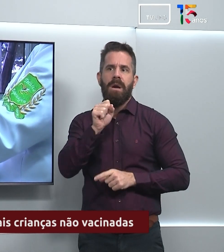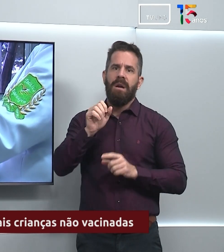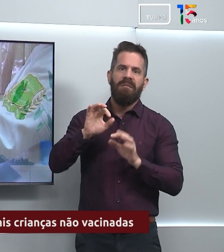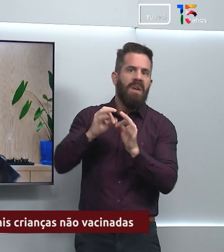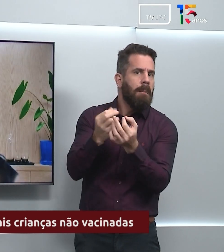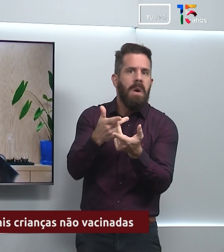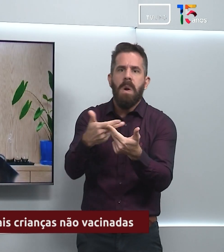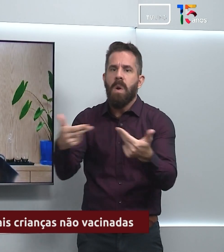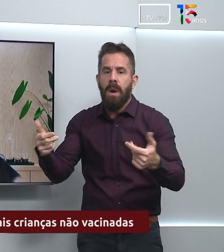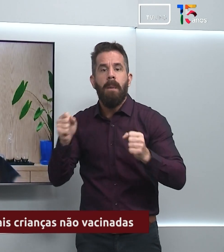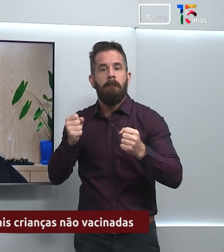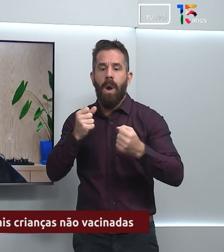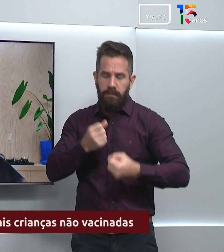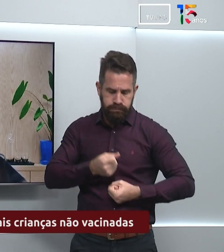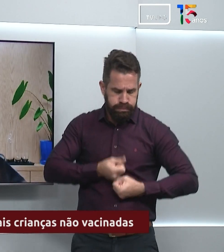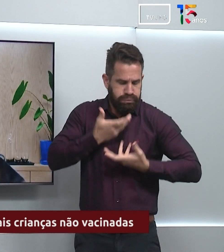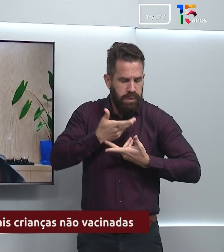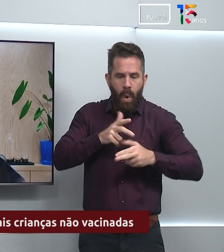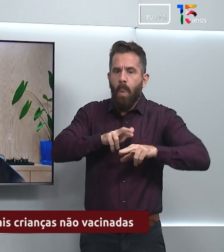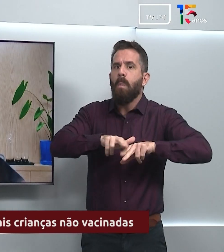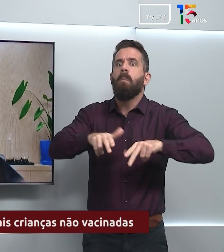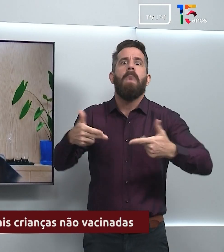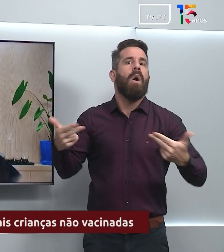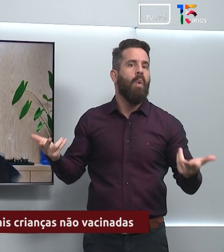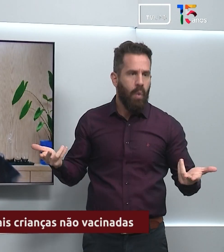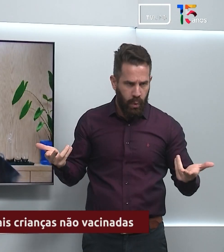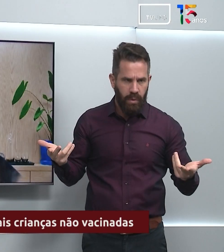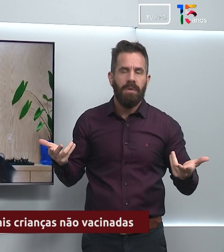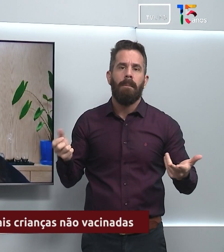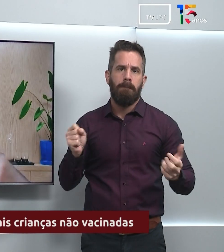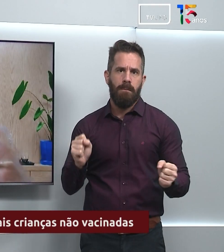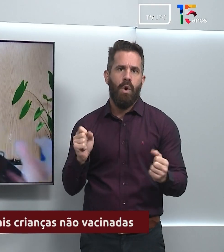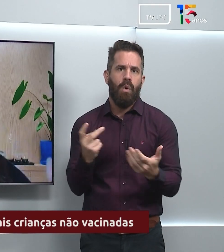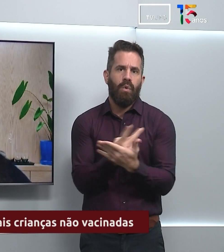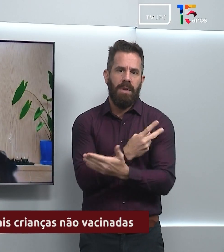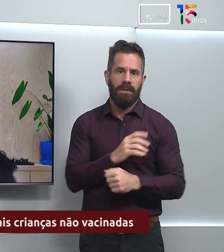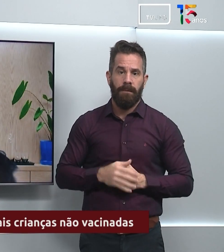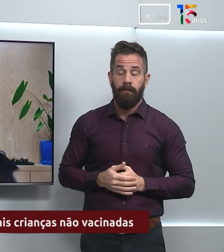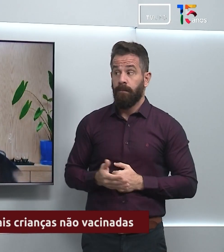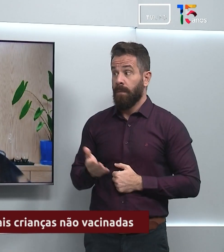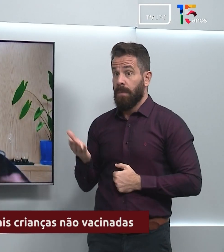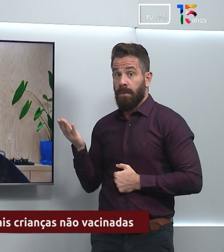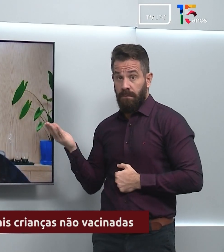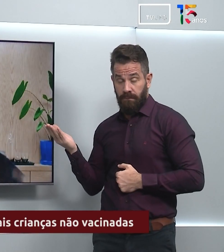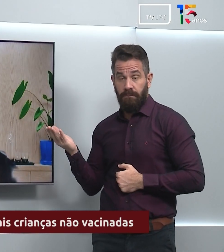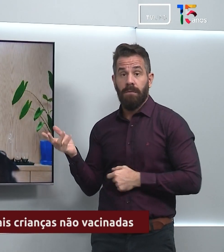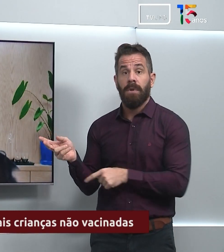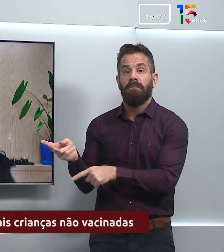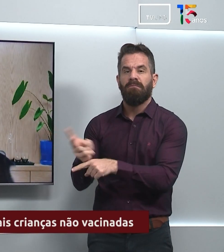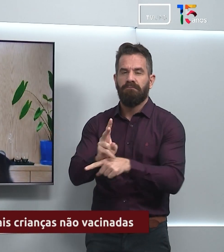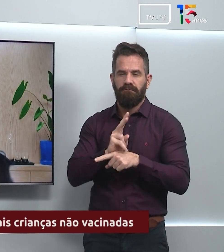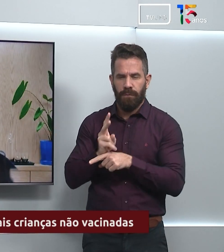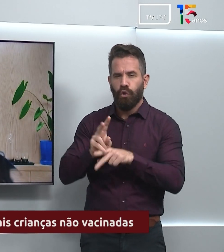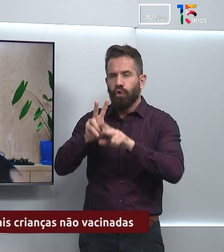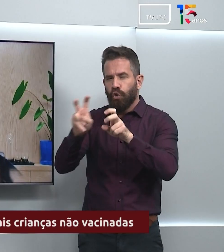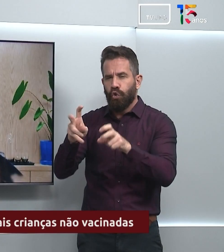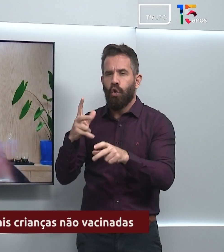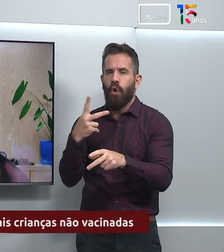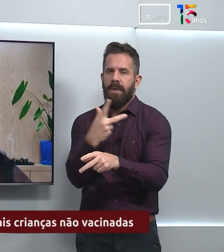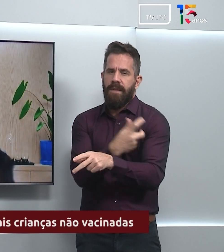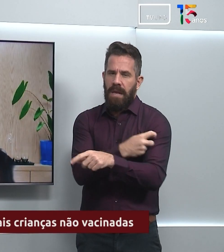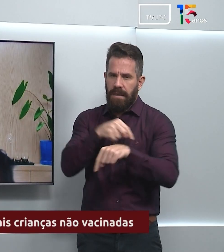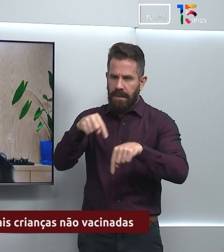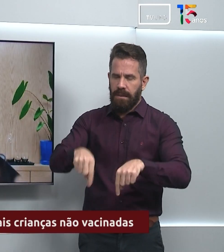colaterais. A representante da Gerência de Imunização de Goiânia destaca a segurança das vacinas e ressalta